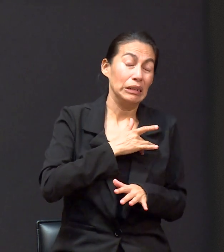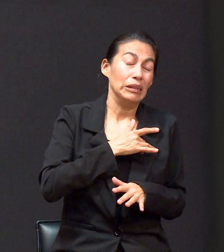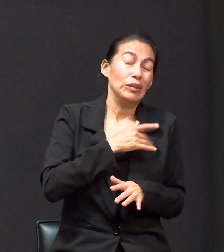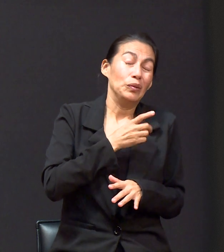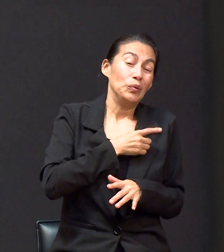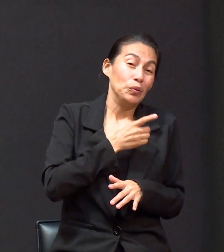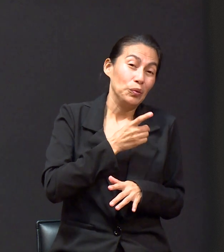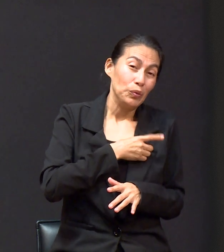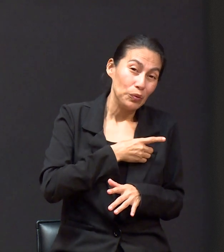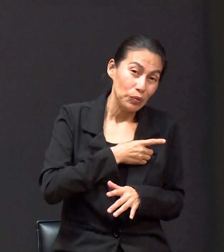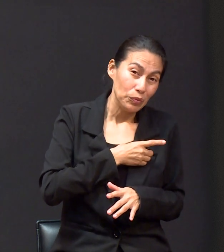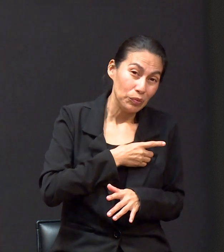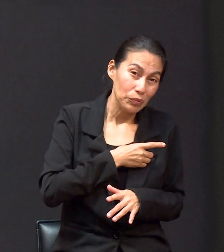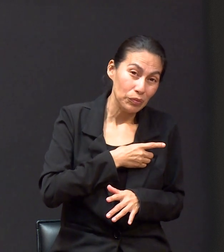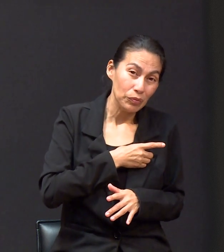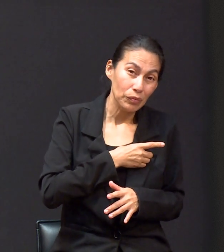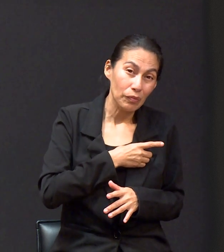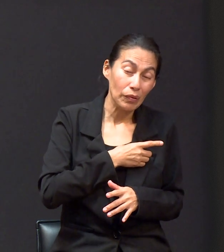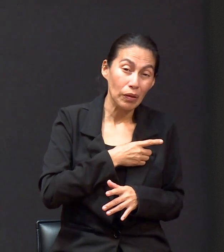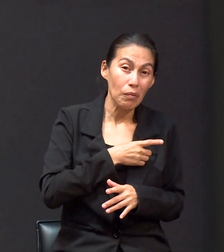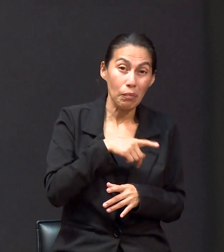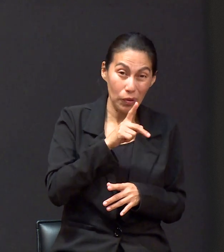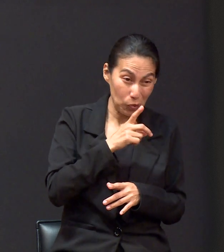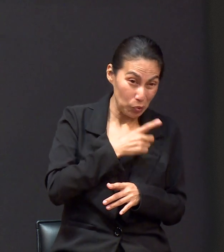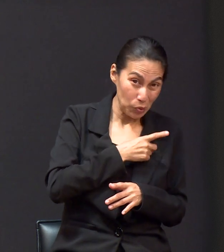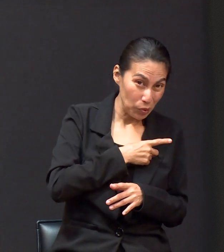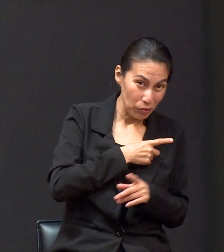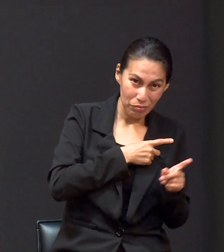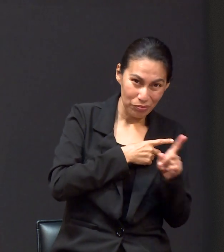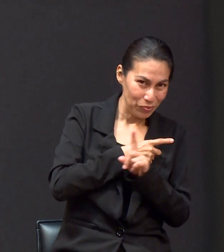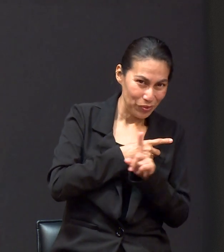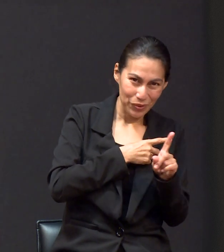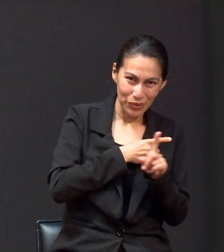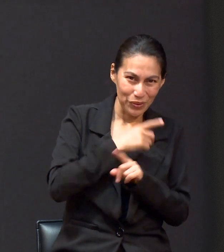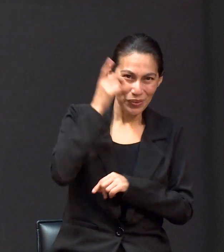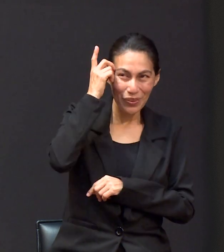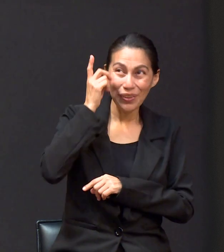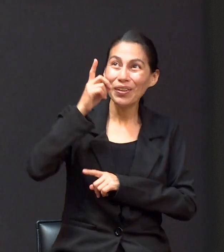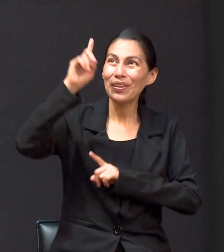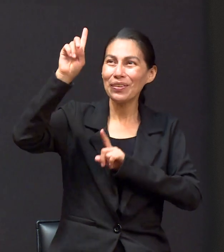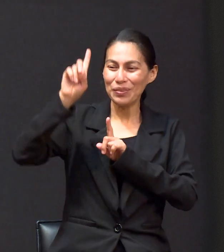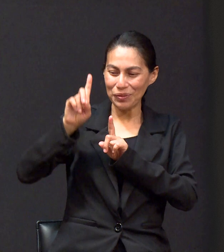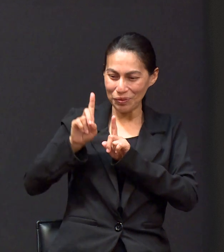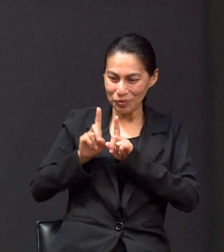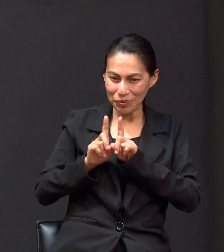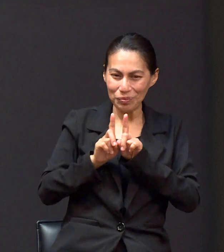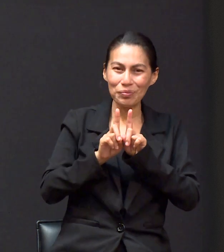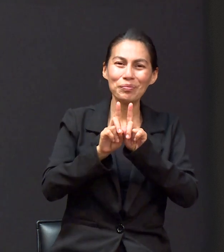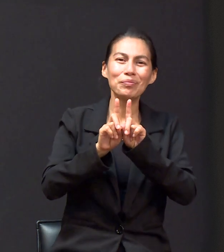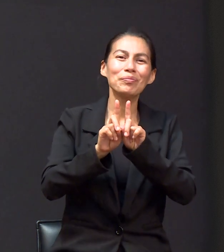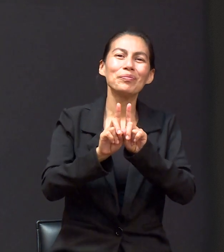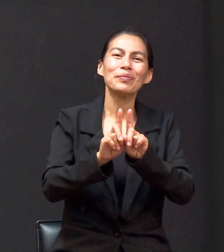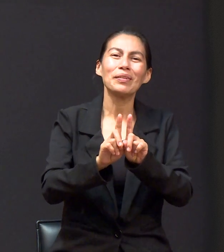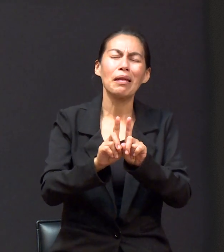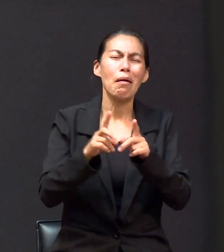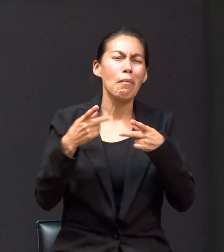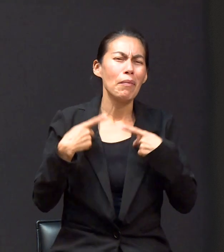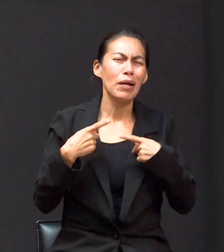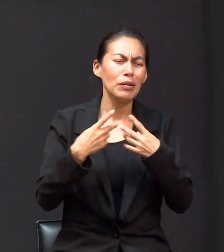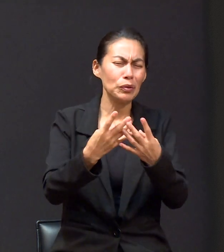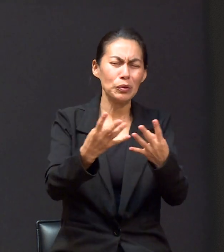se siente solo o sola, porque no está uno solo. Dios está con uno y